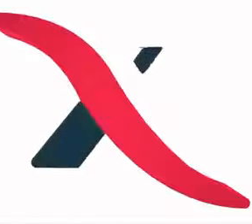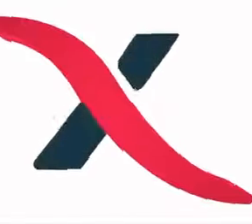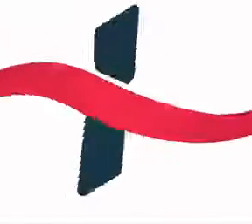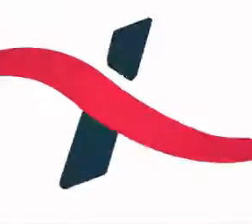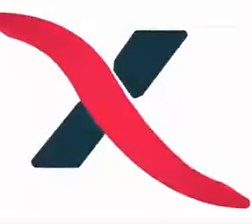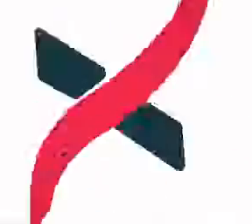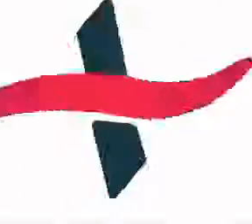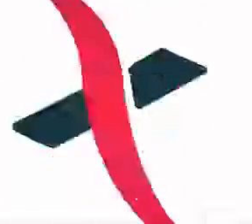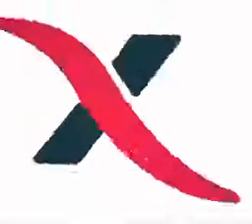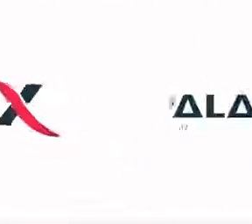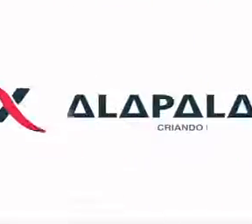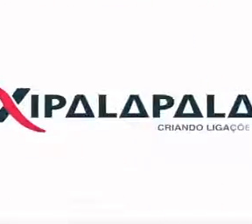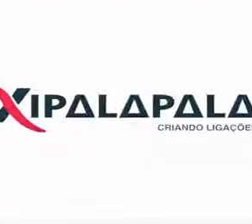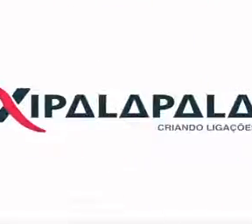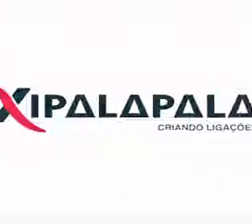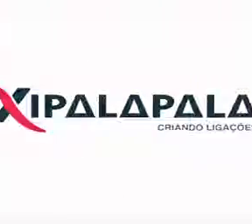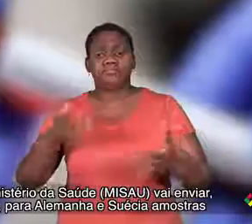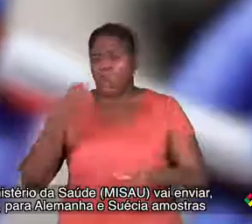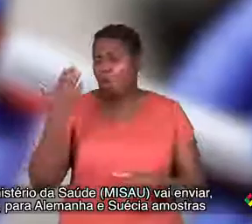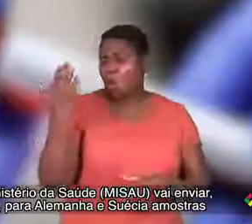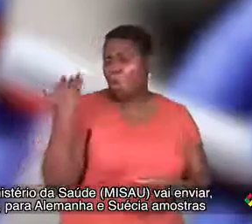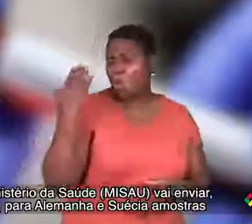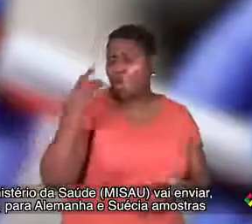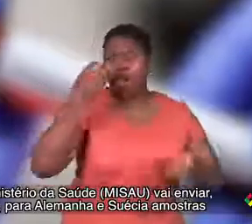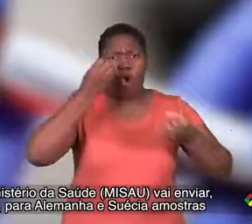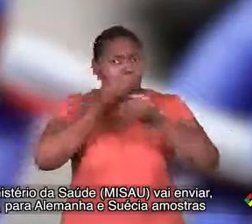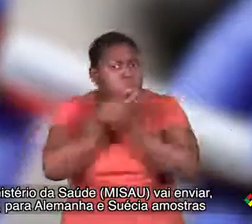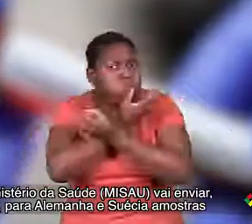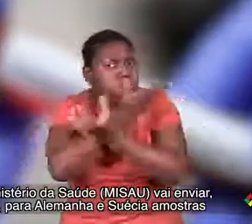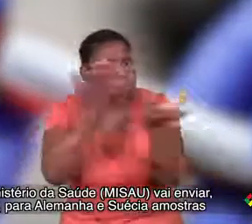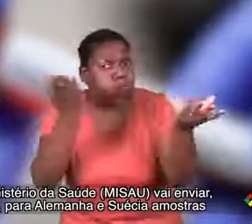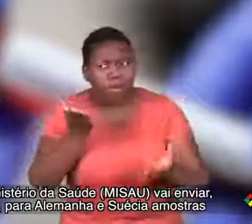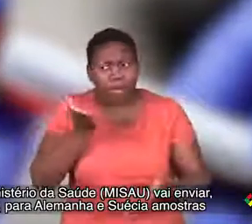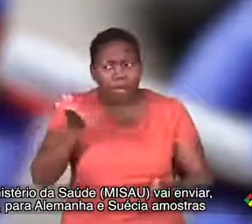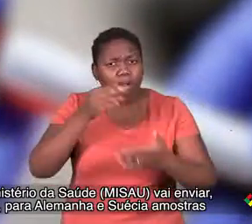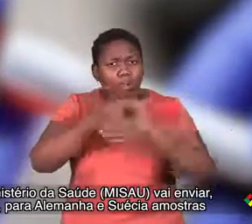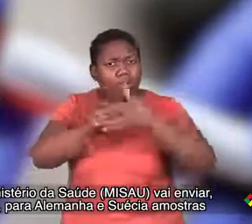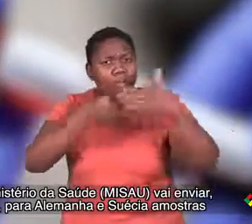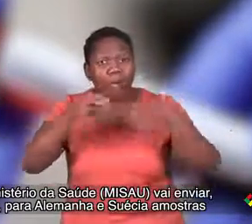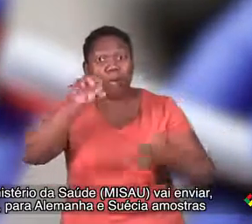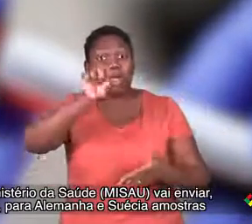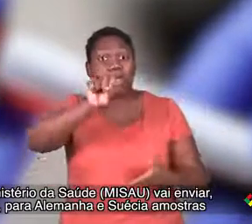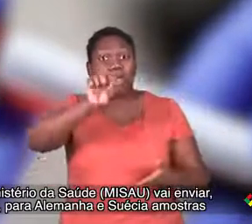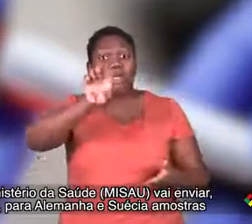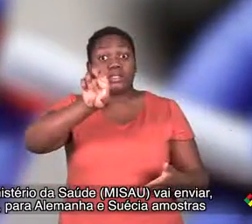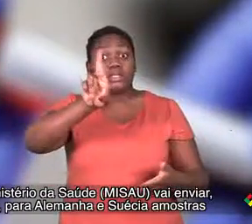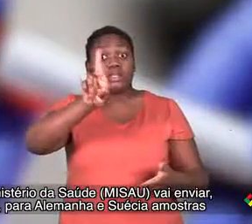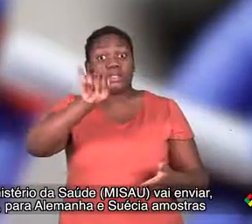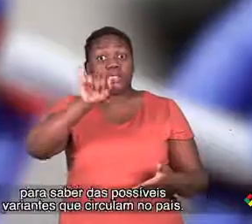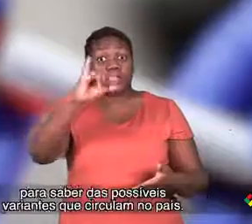Xipalapala Info, edição 30 de junho. O Ministério da Saúde vai enviar hoje para a Alemanha e Suécia amostras para